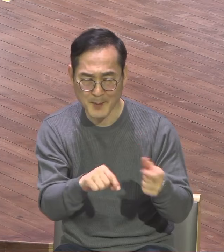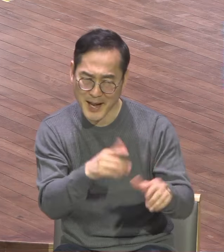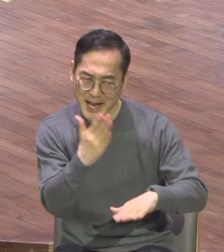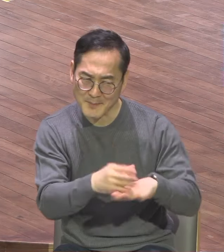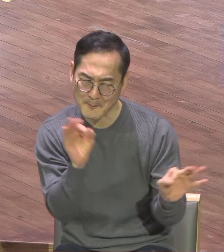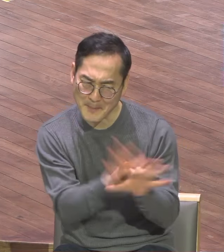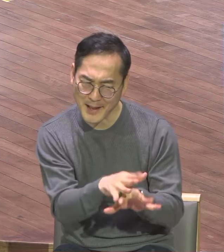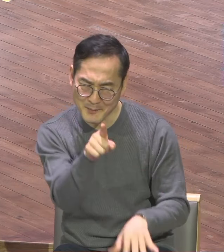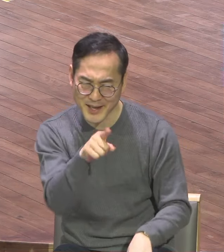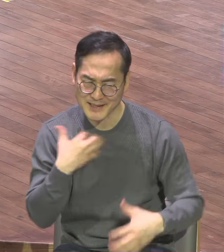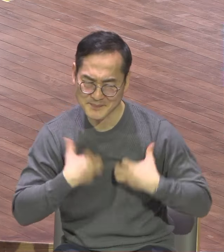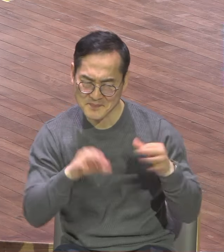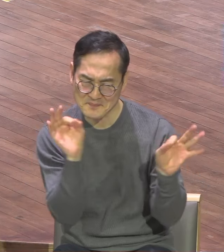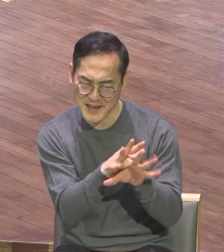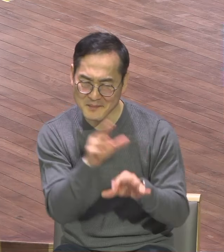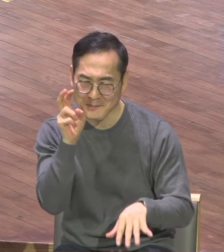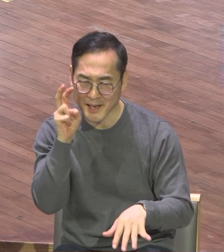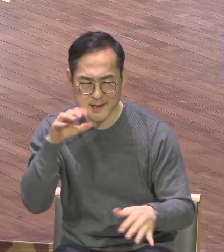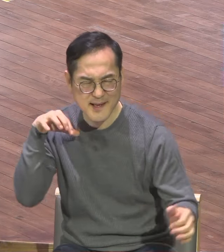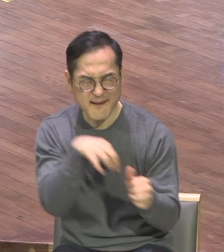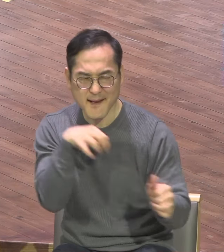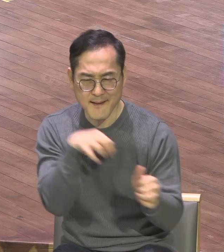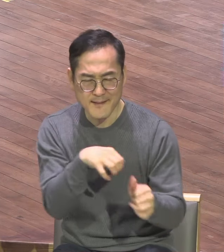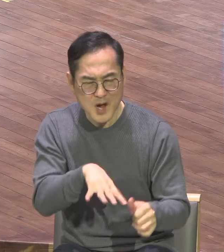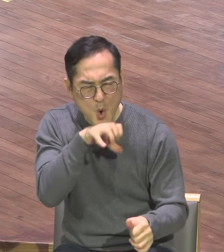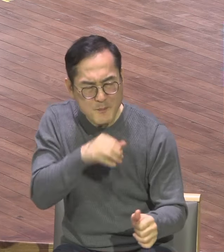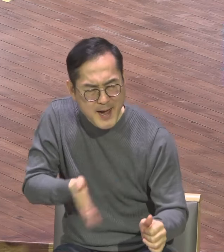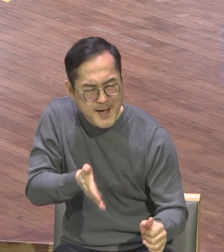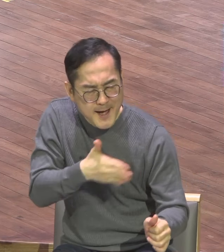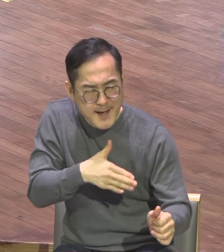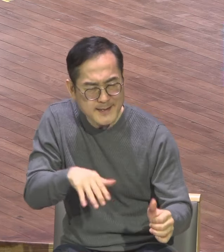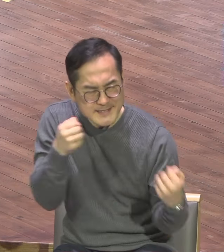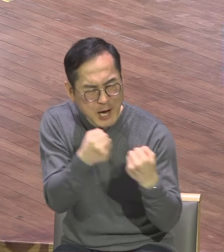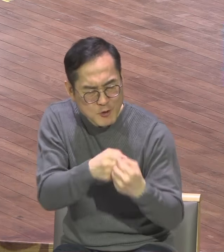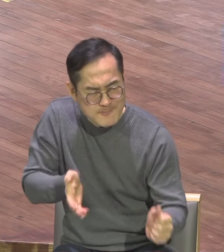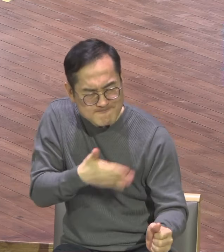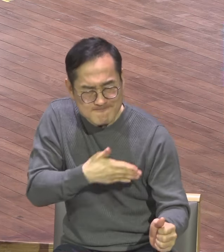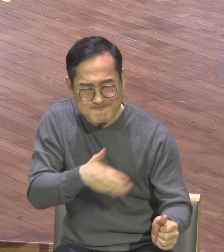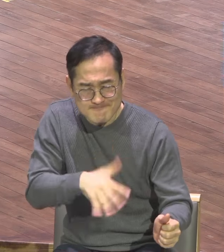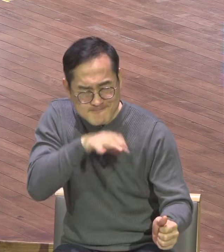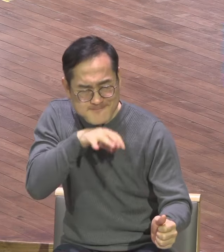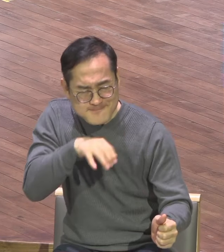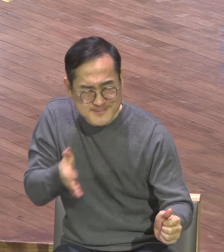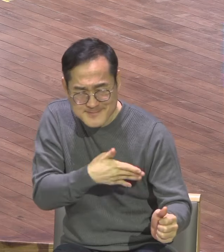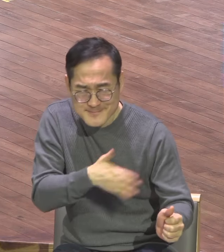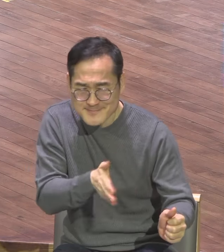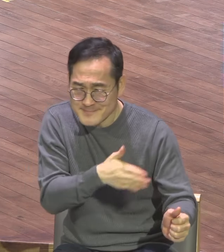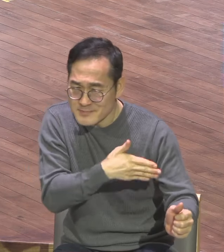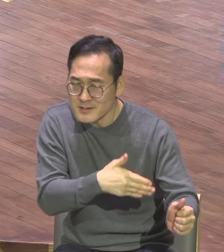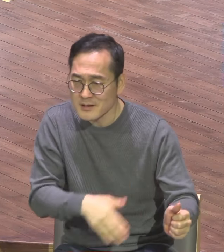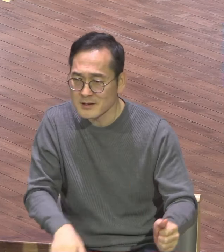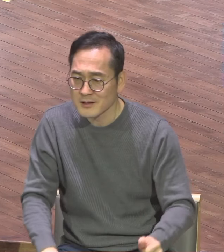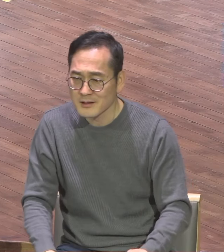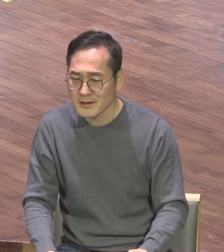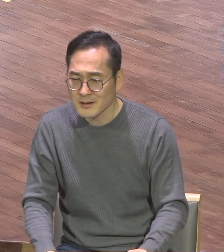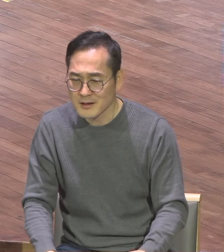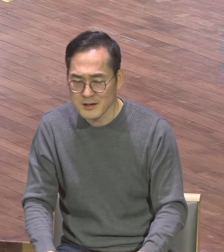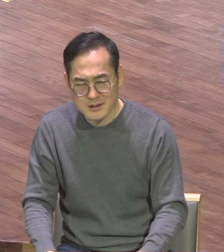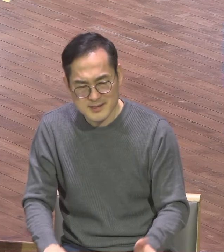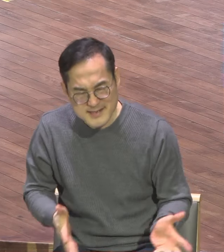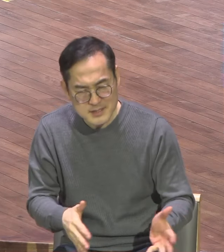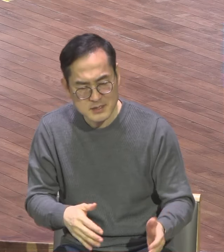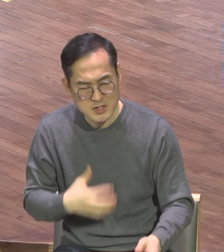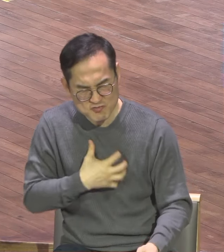기뻐하고 감사하는 삶이 없도록 계속 원망하고 불평하고 싸우고 분쟁하고 시기하고 질투하고 원려하고